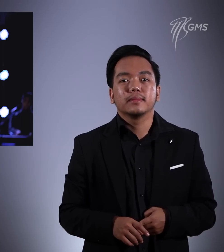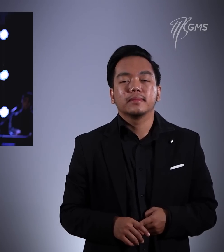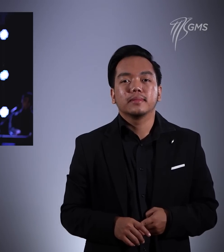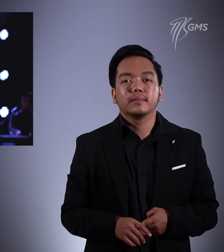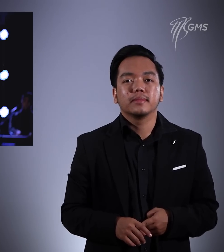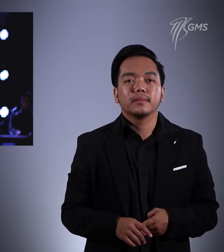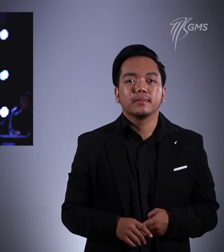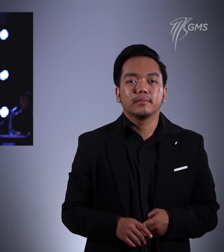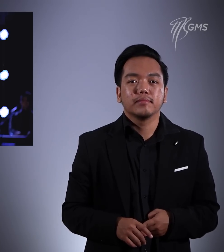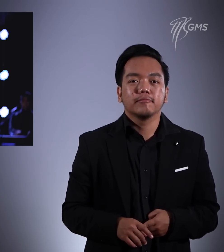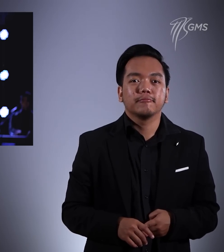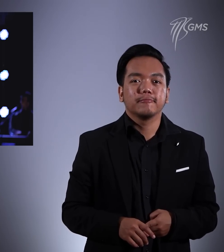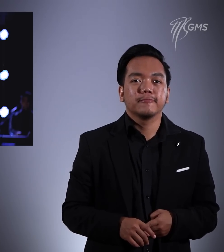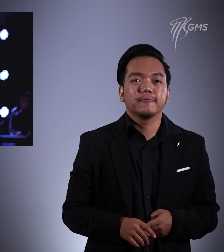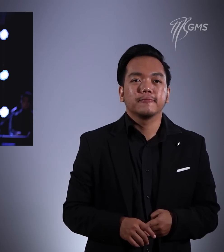dengar. Keluarkan